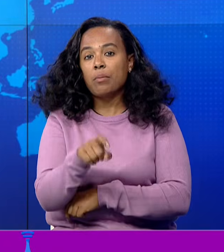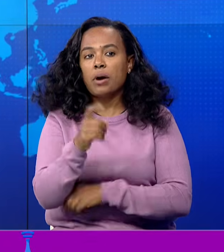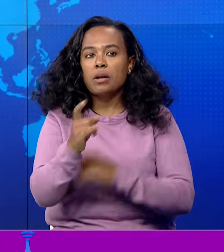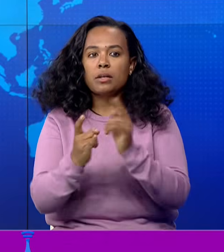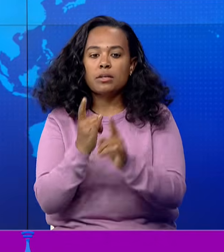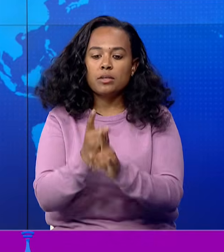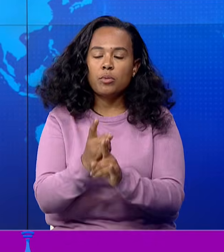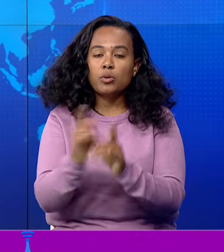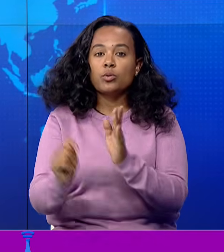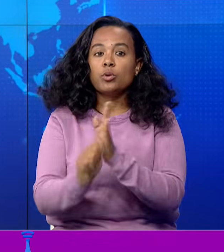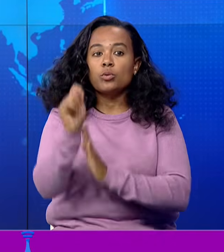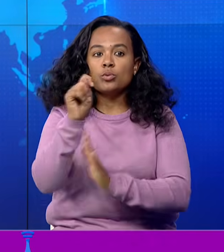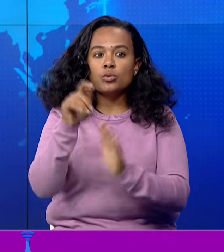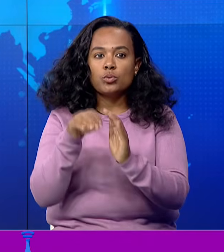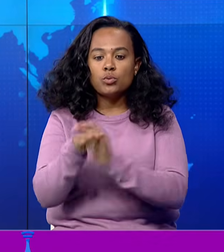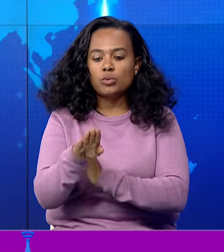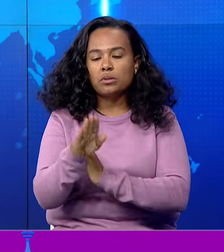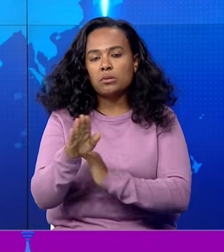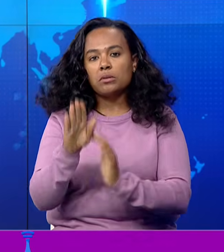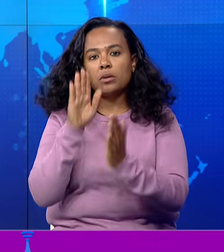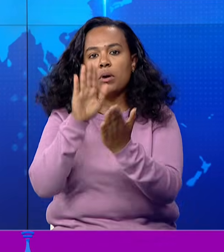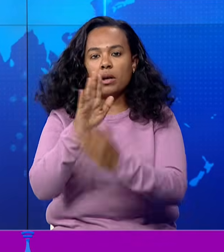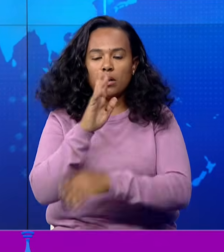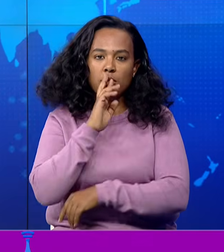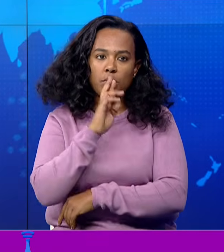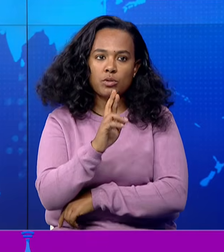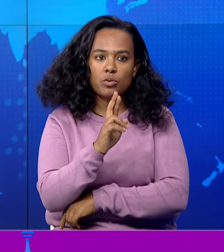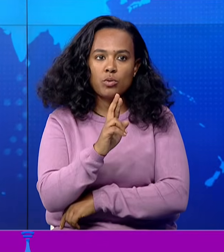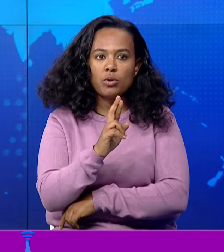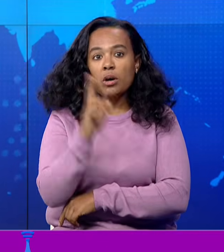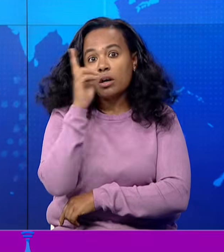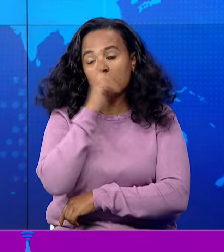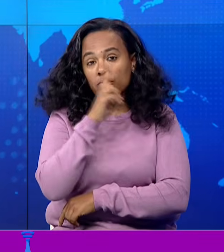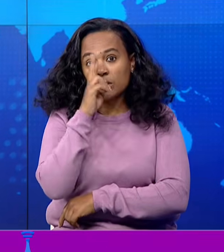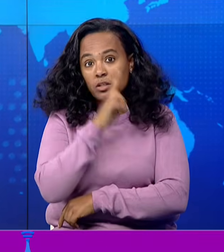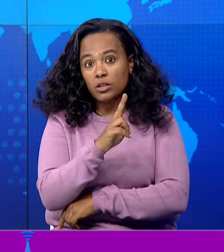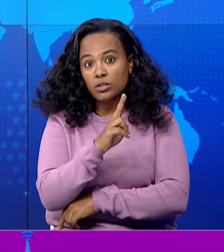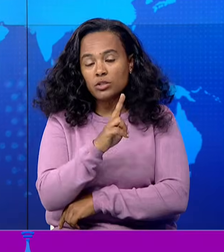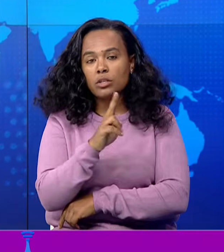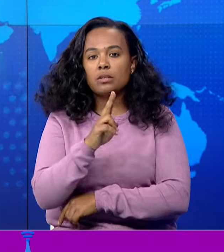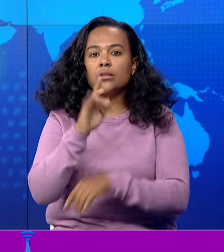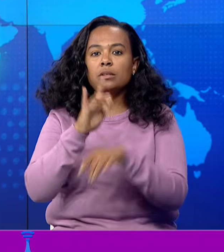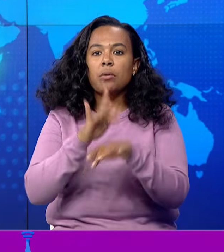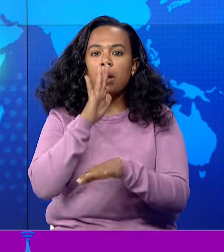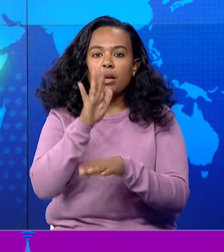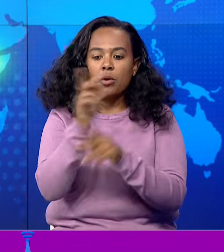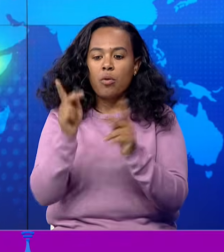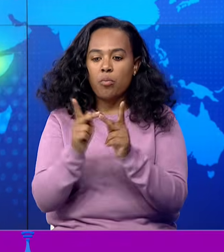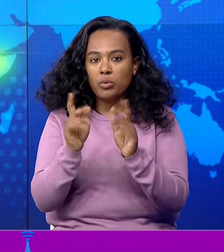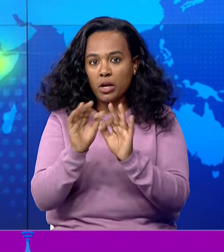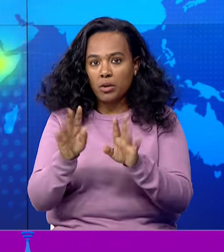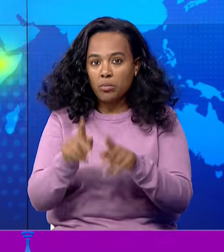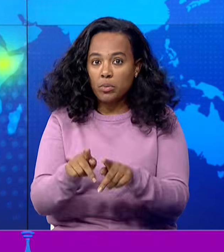የዘመኑ ቴክኖሎጂዎች ውስጥ ግንባር ቀደሙ ነው። አርቲፊሻል ኢንተለጀንስ የማይነካው ሴክተር የለም።